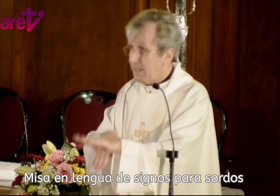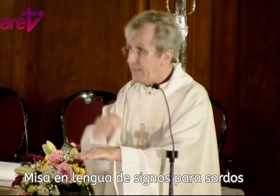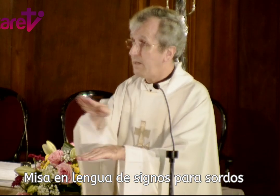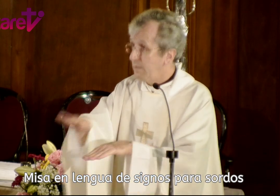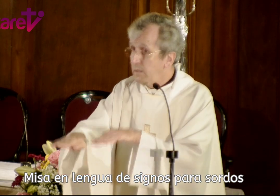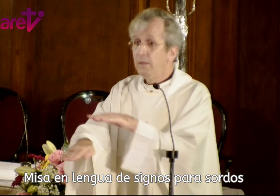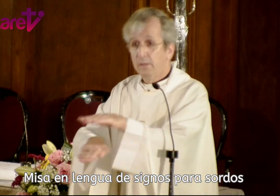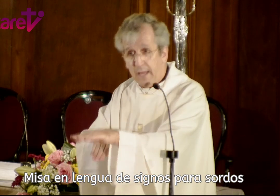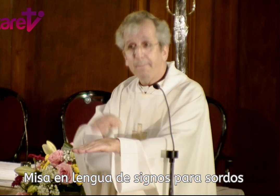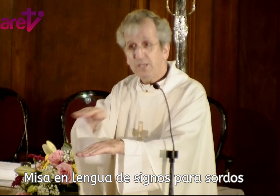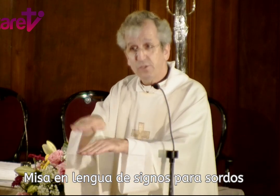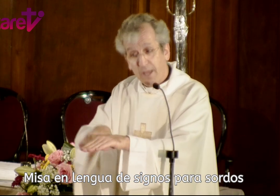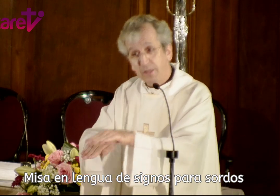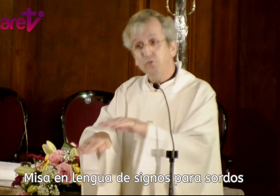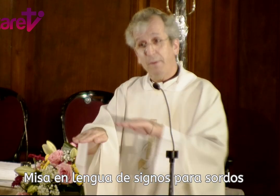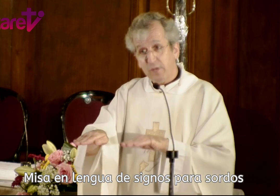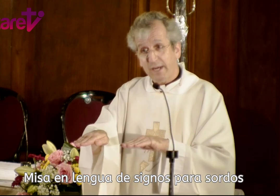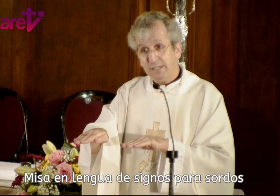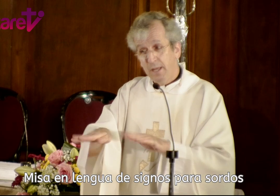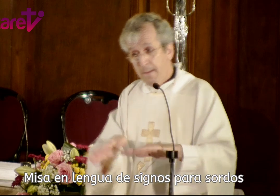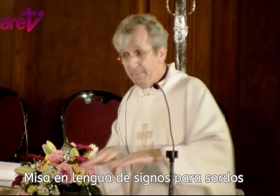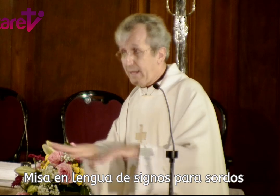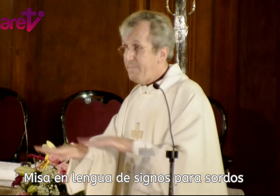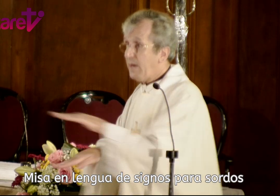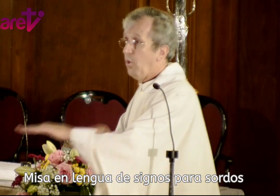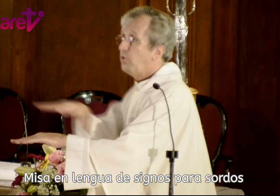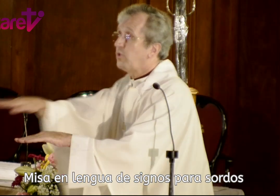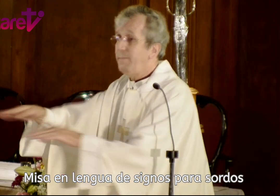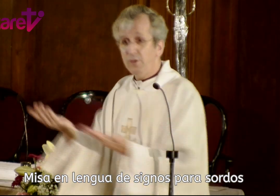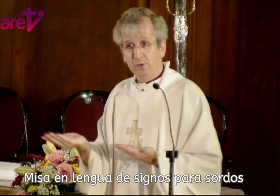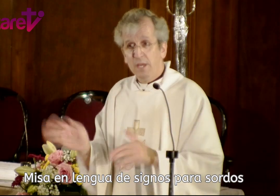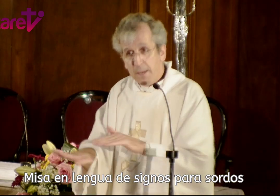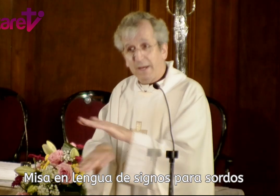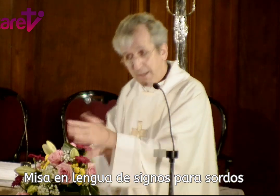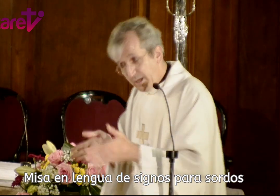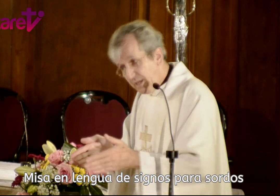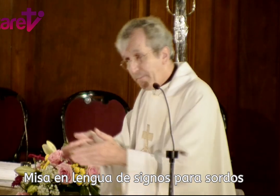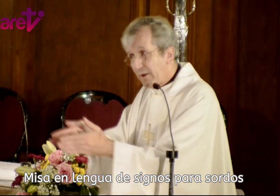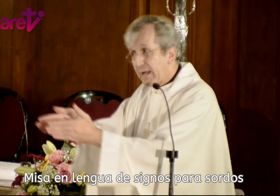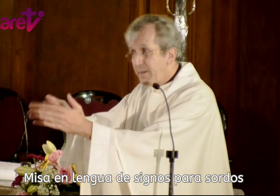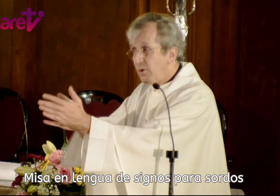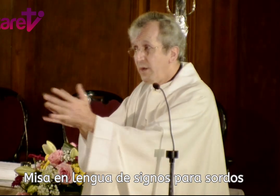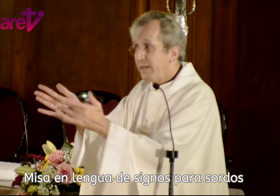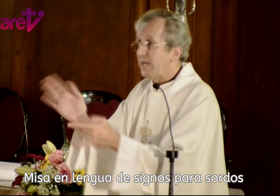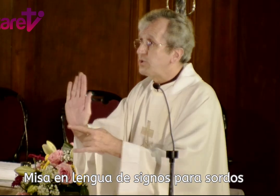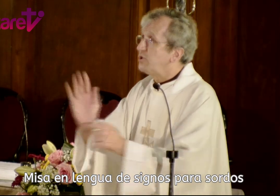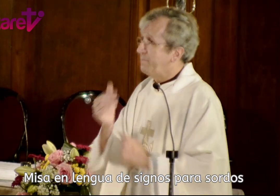saber dar pasos y a veces un paso atrás para cambiar otro camino y para saber ir por el camino que Jesús nos